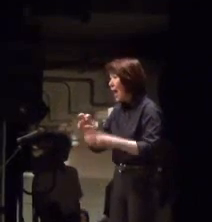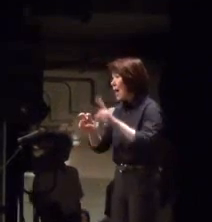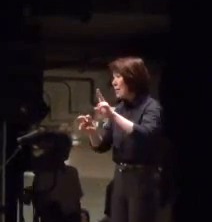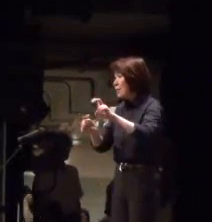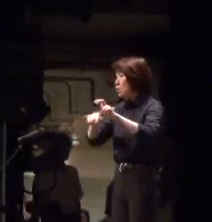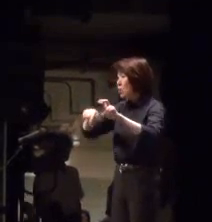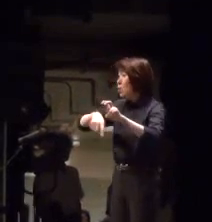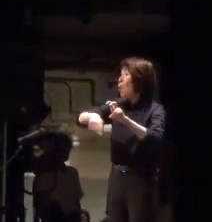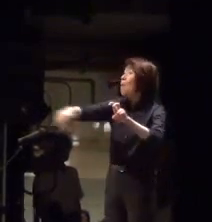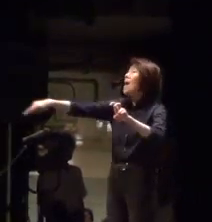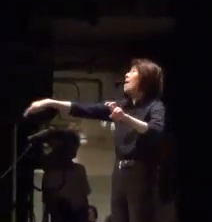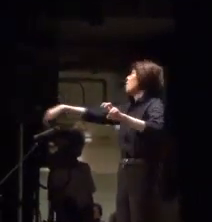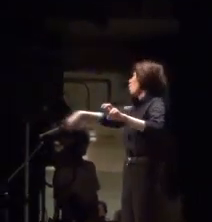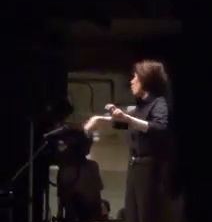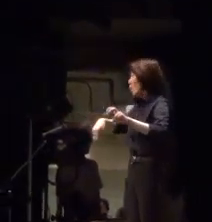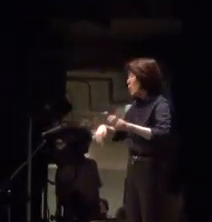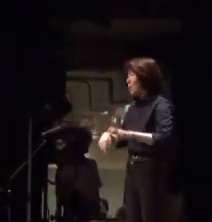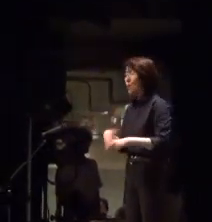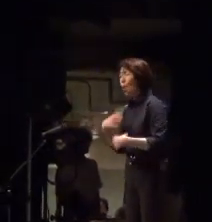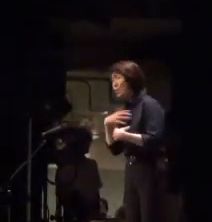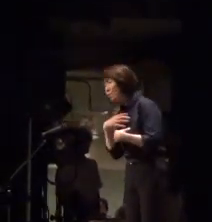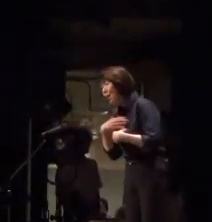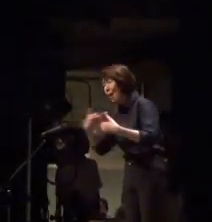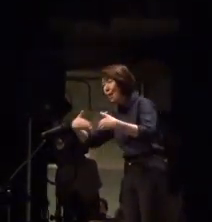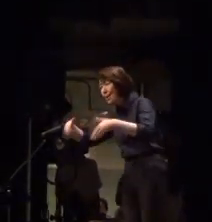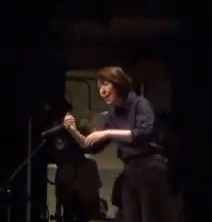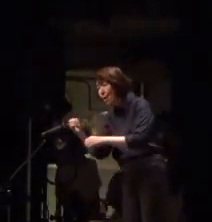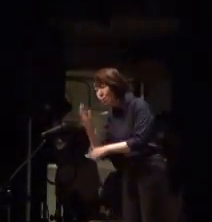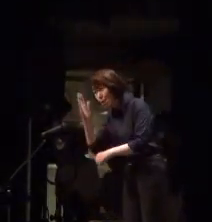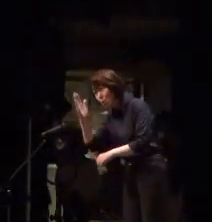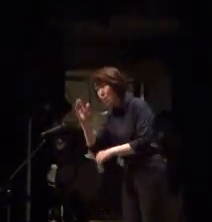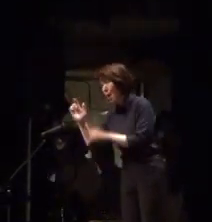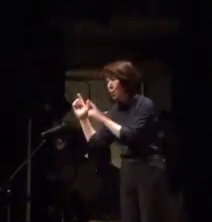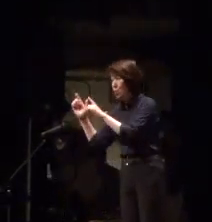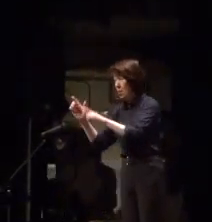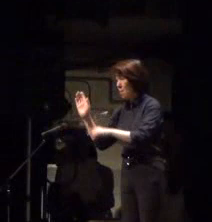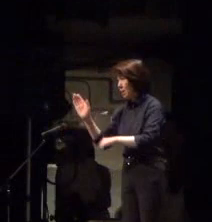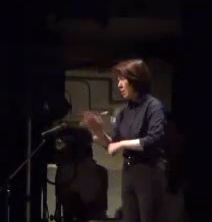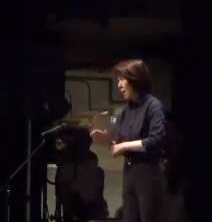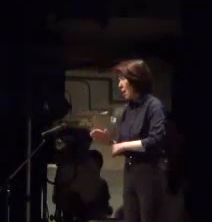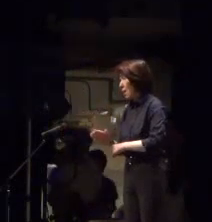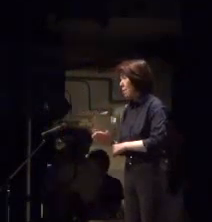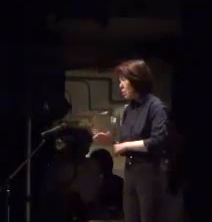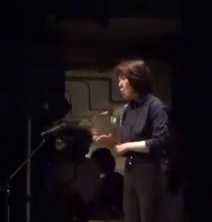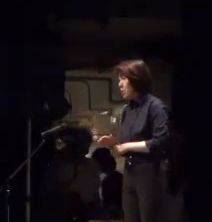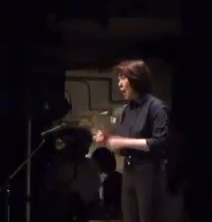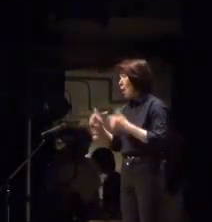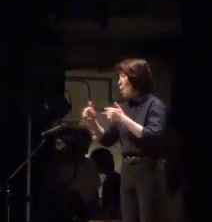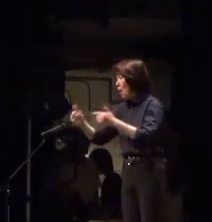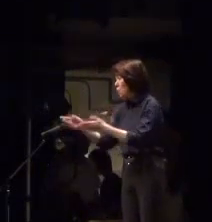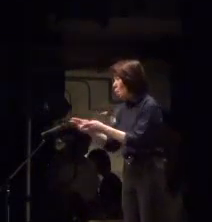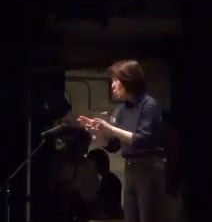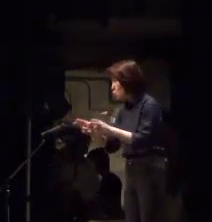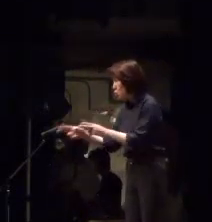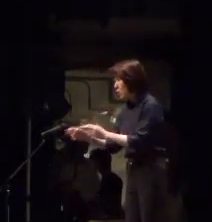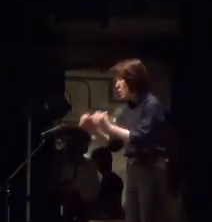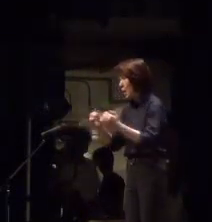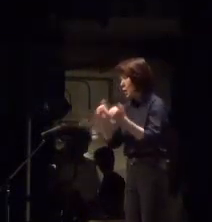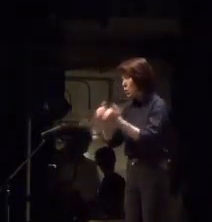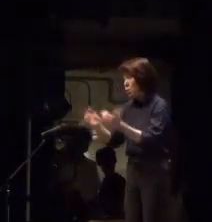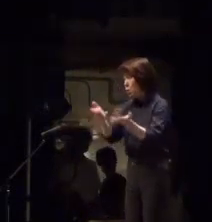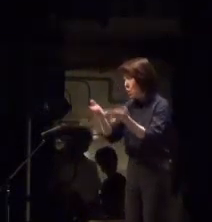ートルの人に対して万一のことを考えて避難しろと言いました。そしてバスを差し向けて住民を